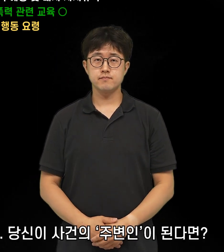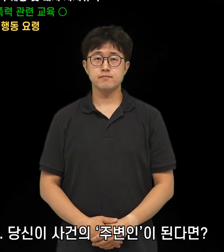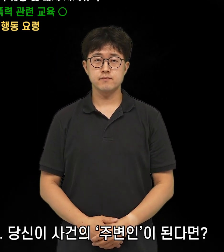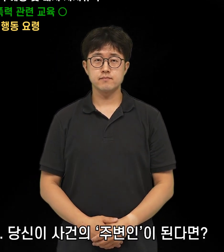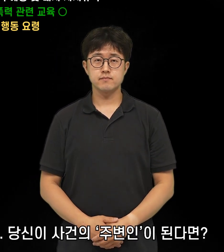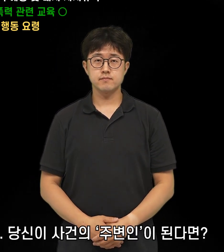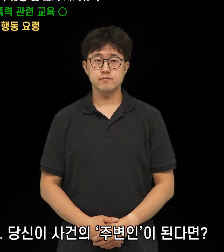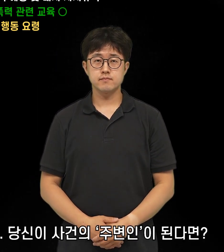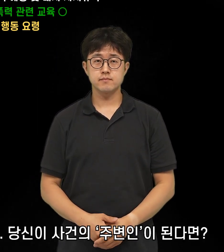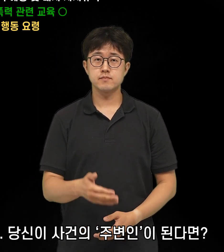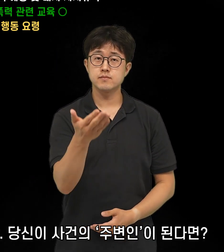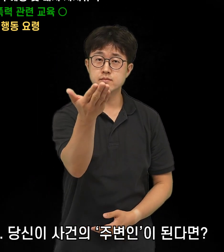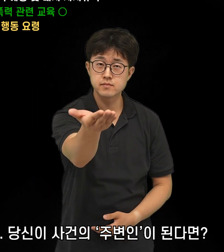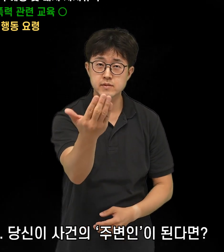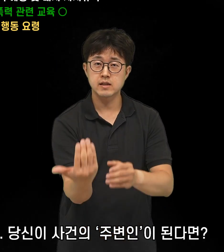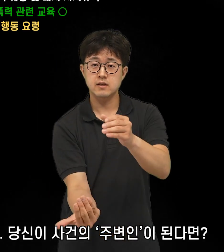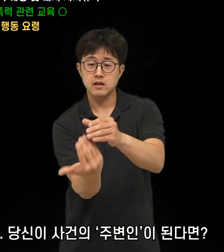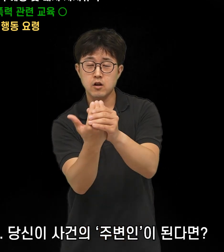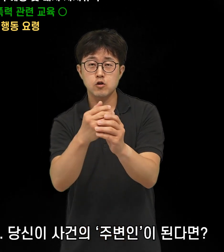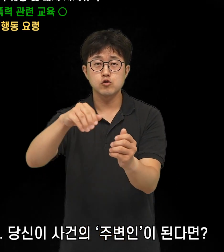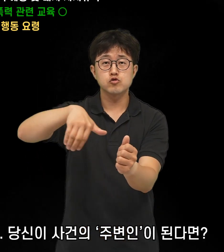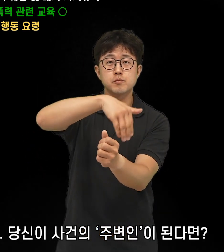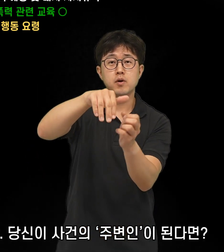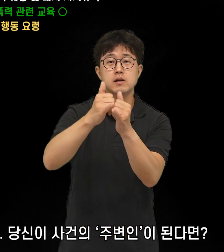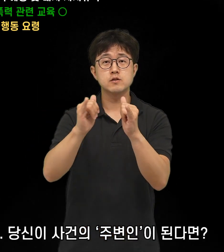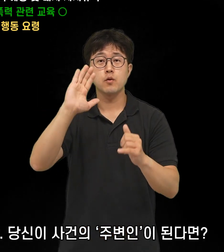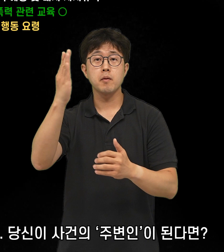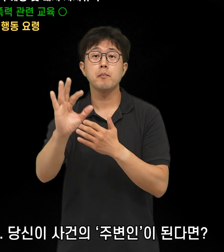2. 당신이 사건의 주변인이 된다면?